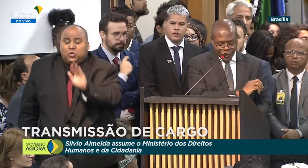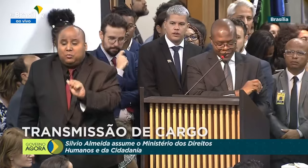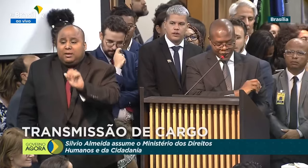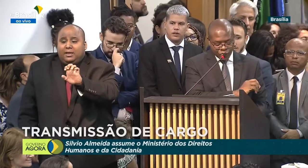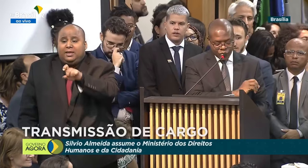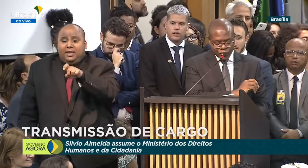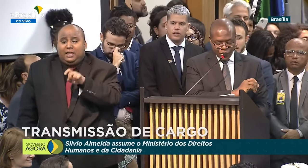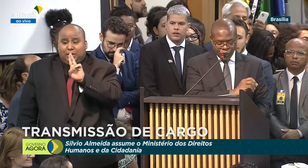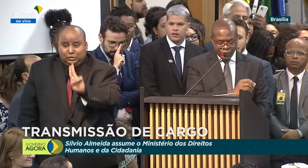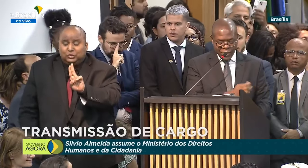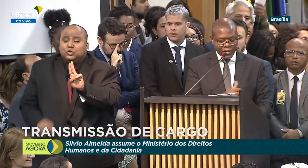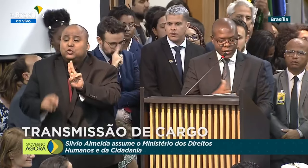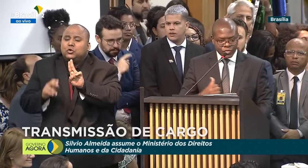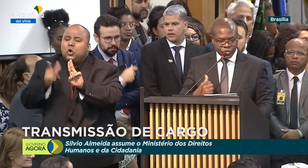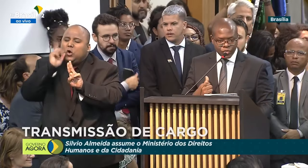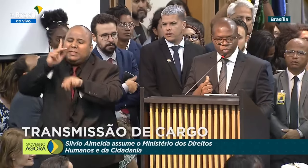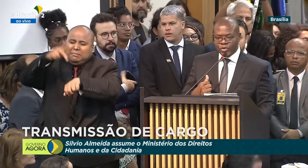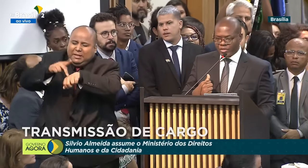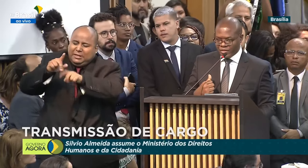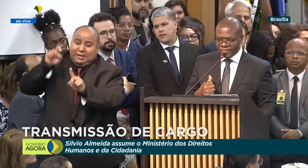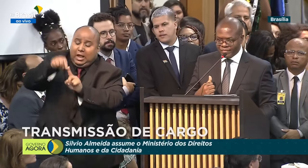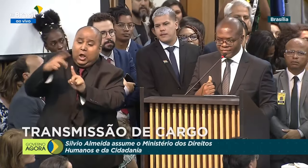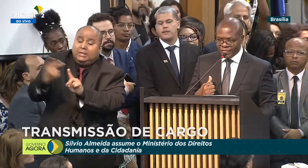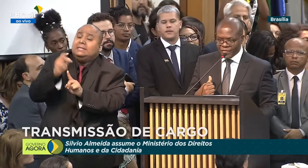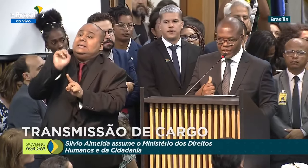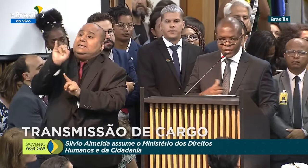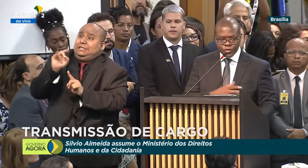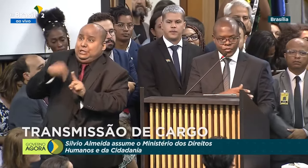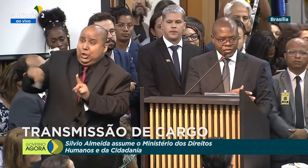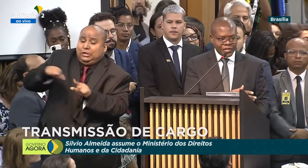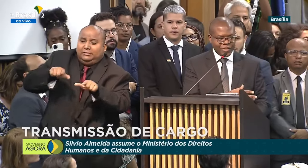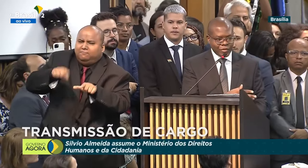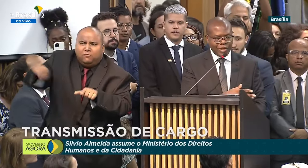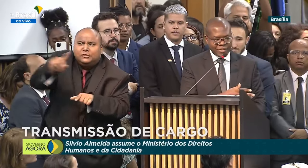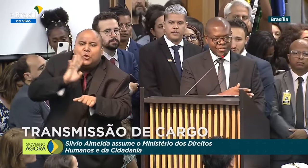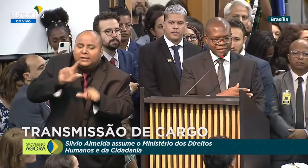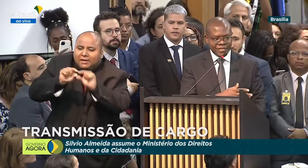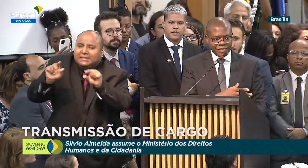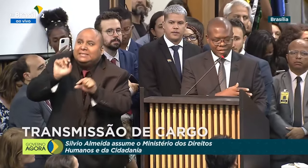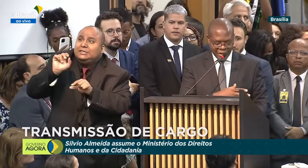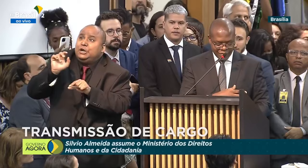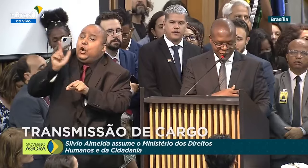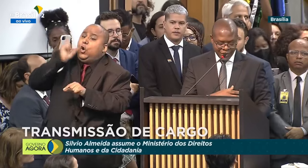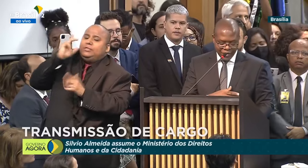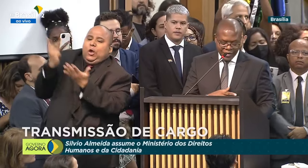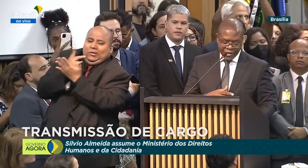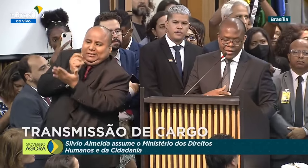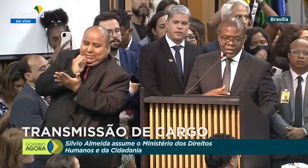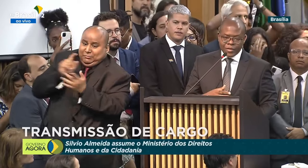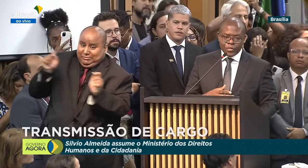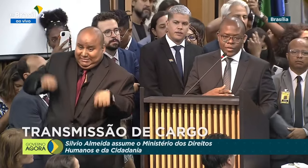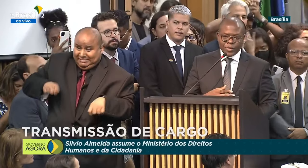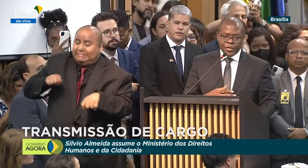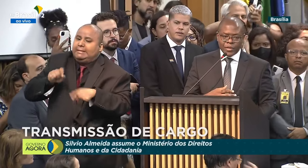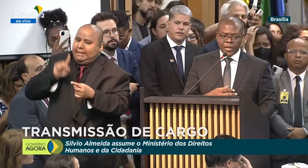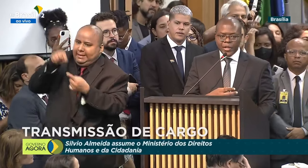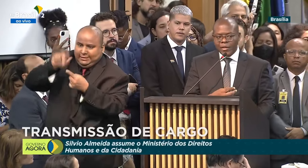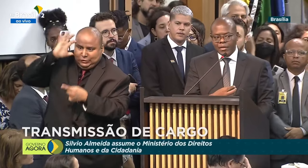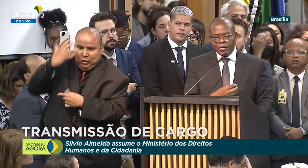exumatopo pássaro ontem com a pedra que só jogou hoje acho que muitos Você já conhece esse ditado